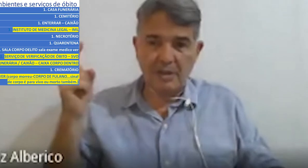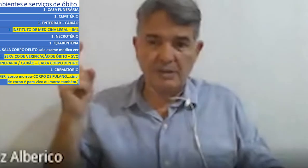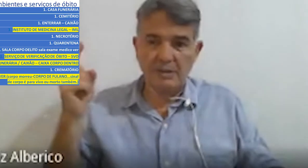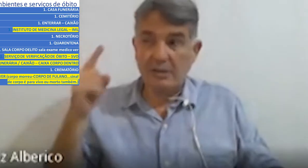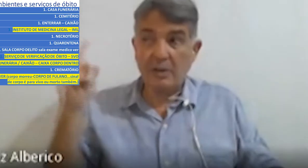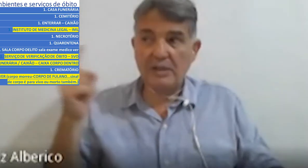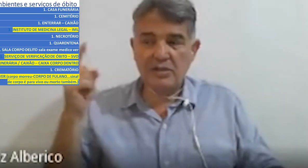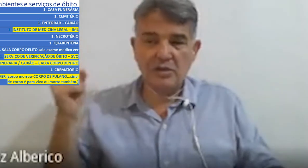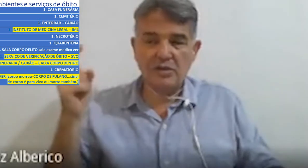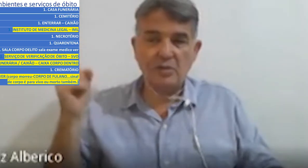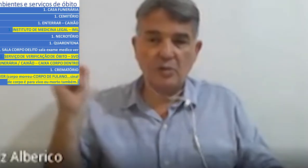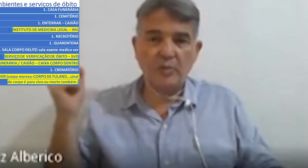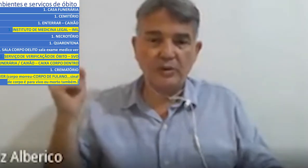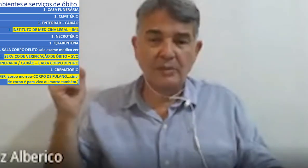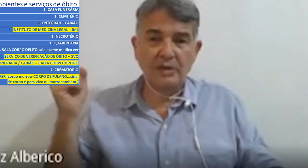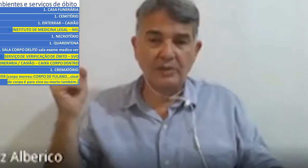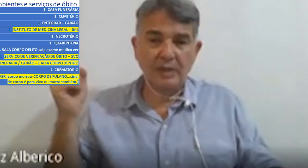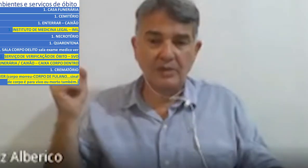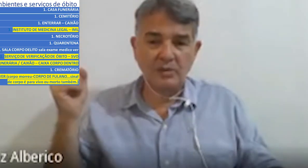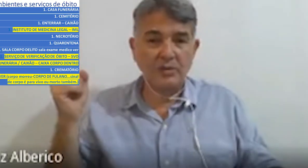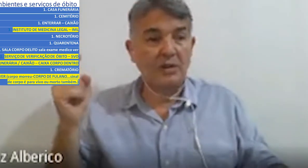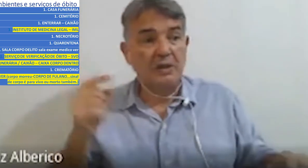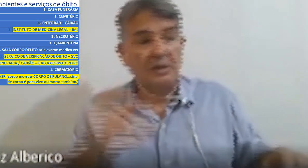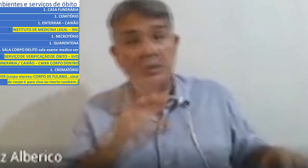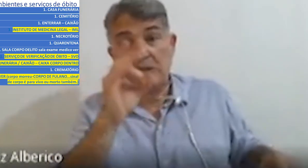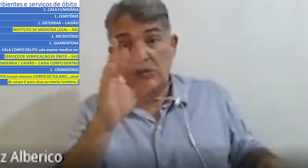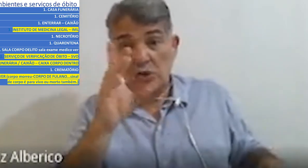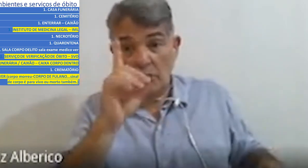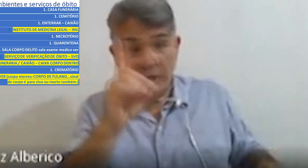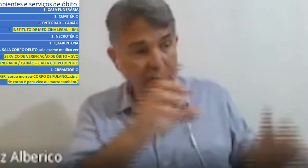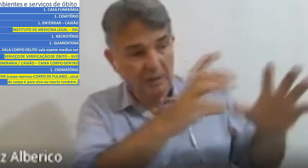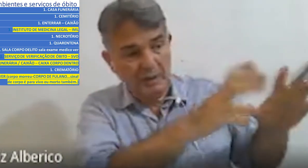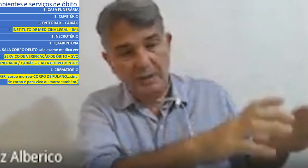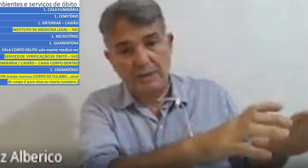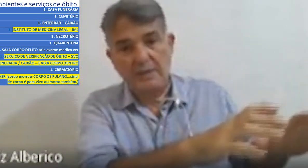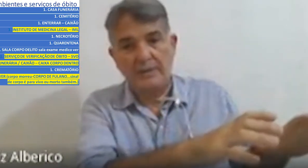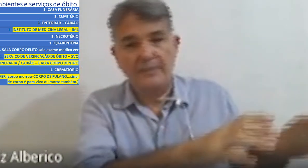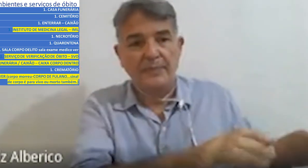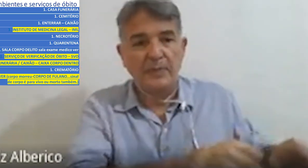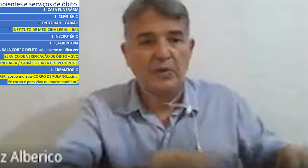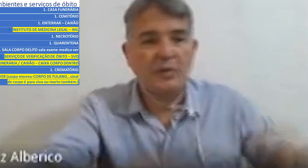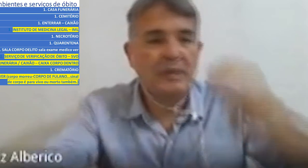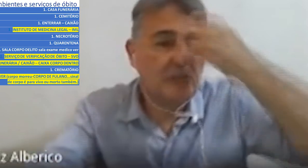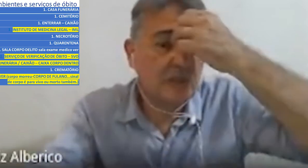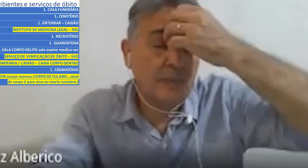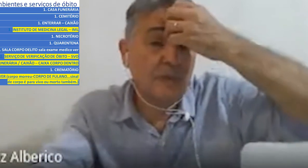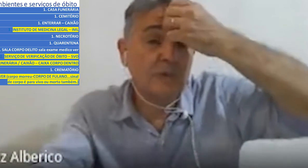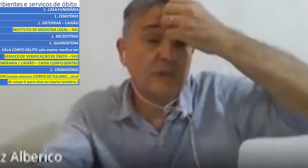Tá? Não é este sozinho do comportamento, da atitude. E sim só ele ali. Somente ele por conta de